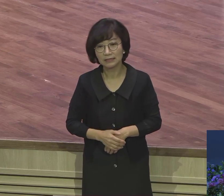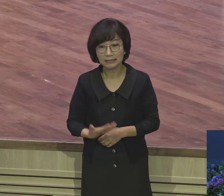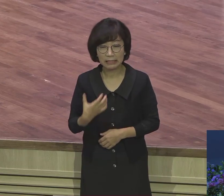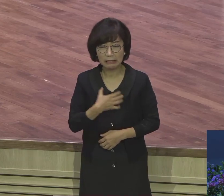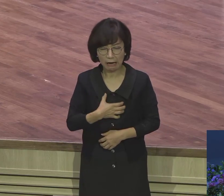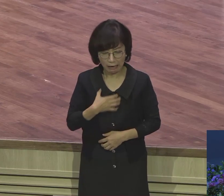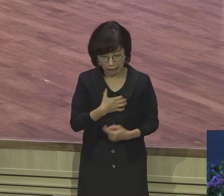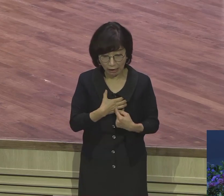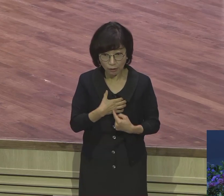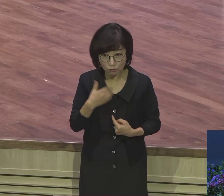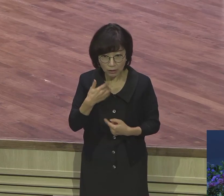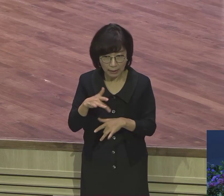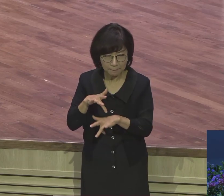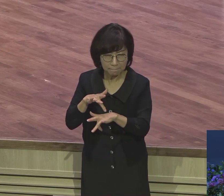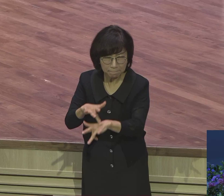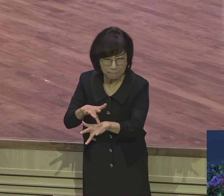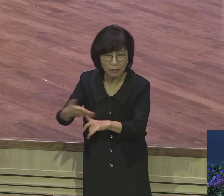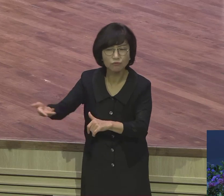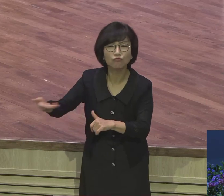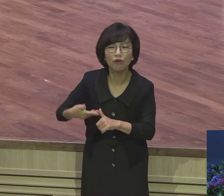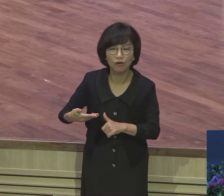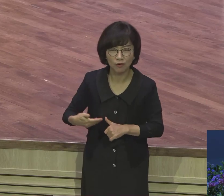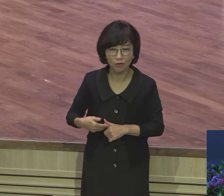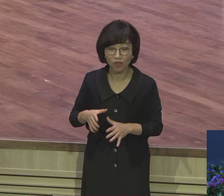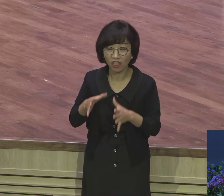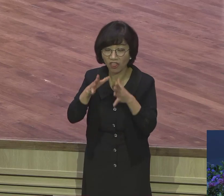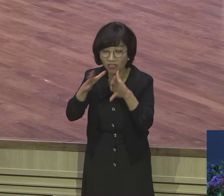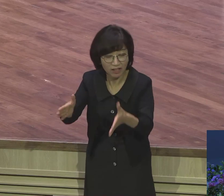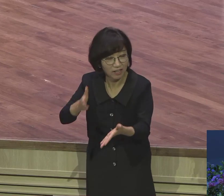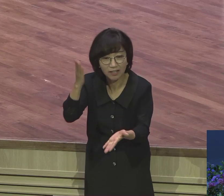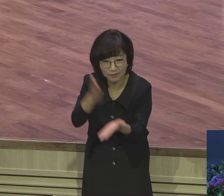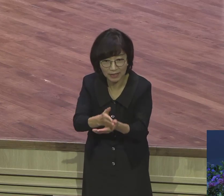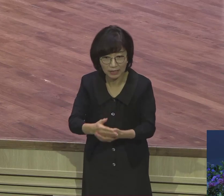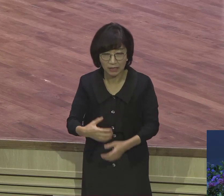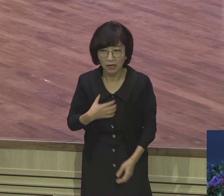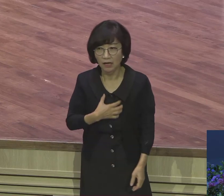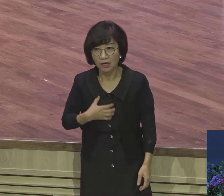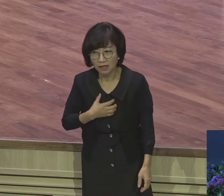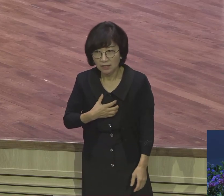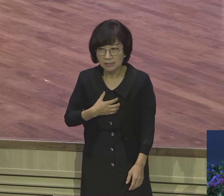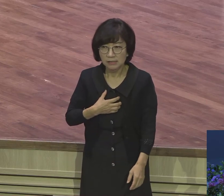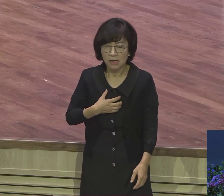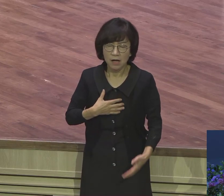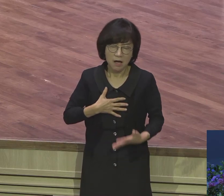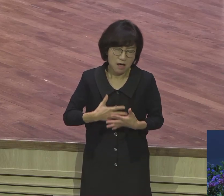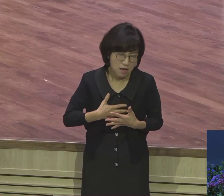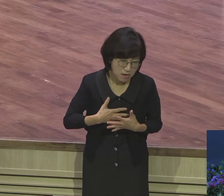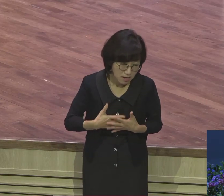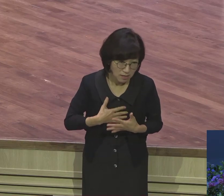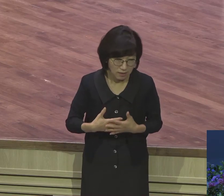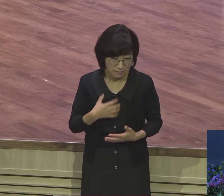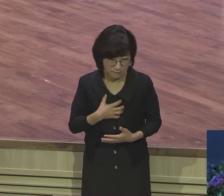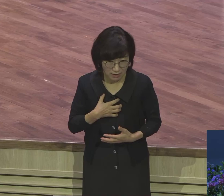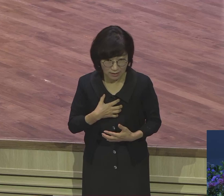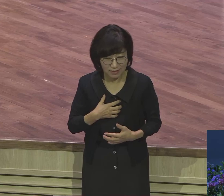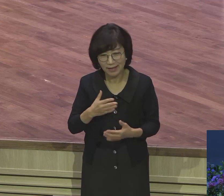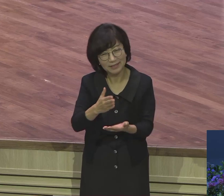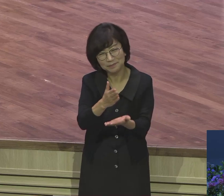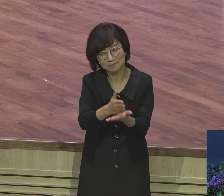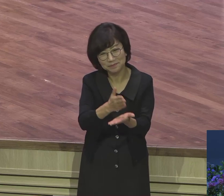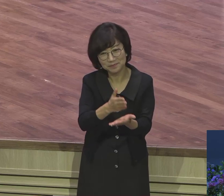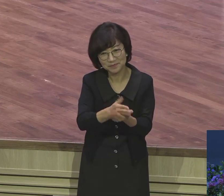그 마귀가 던지는 가라지 마귀가 주는 거예요. 근심 걱정 불안 초조 염려 그 마귀가 주는 가라지들에